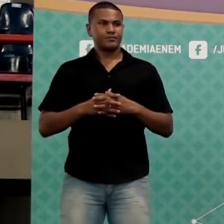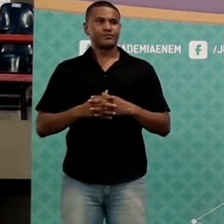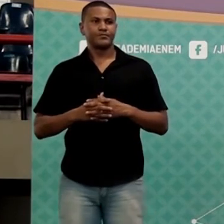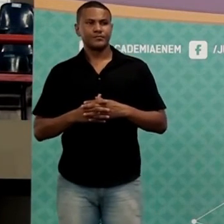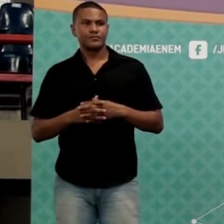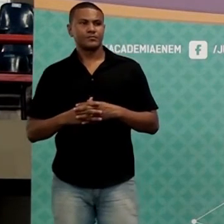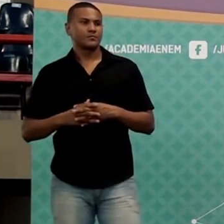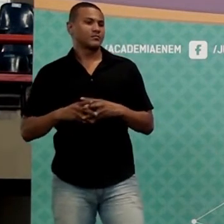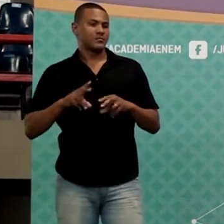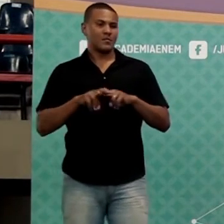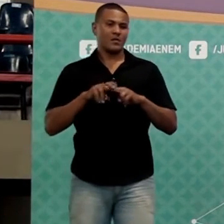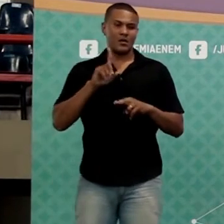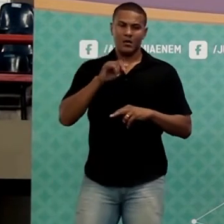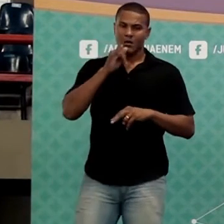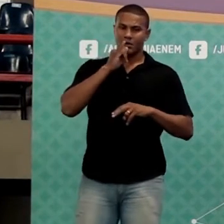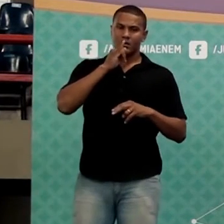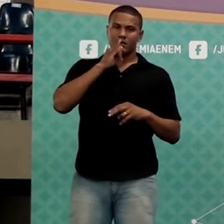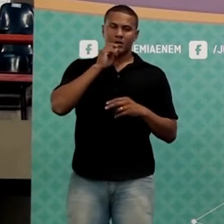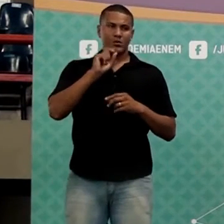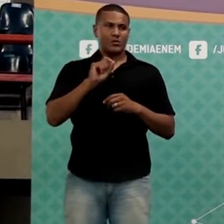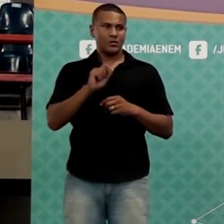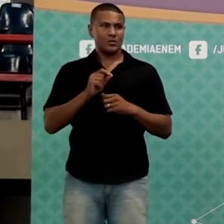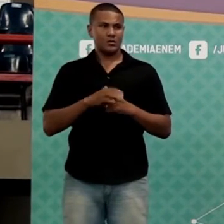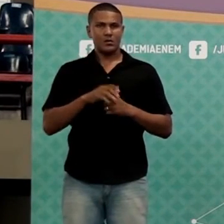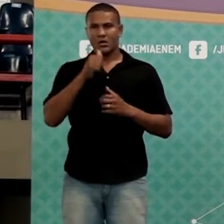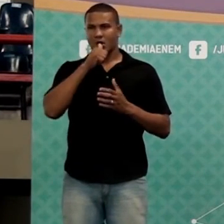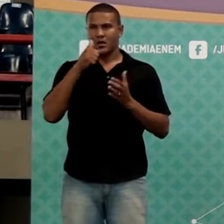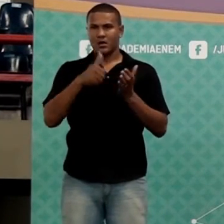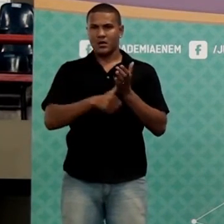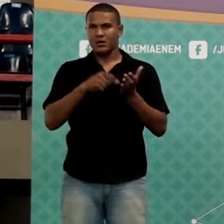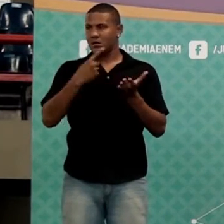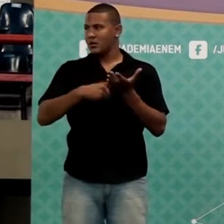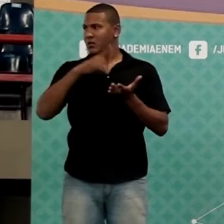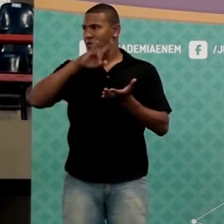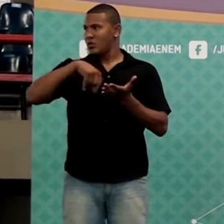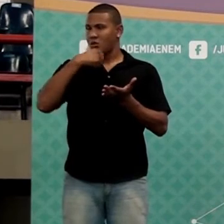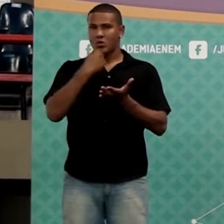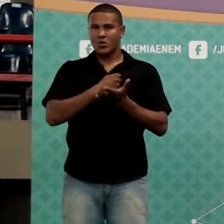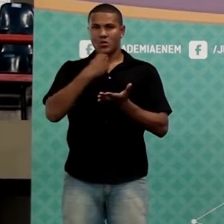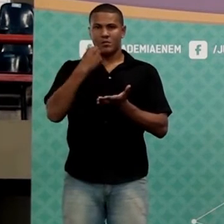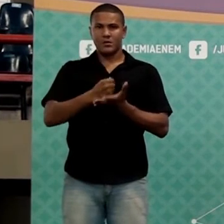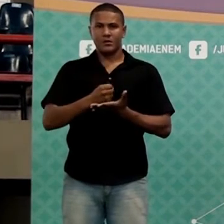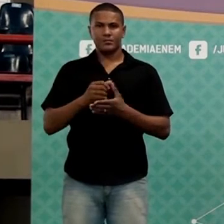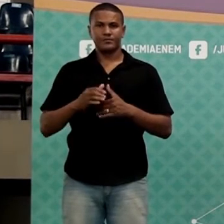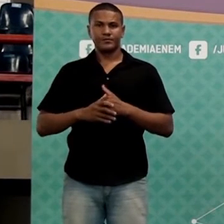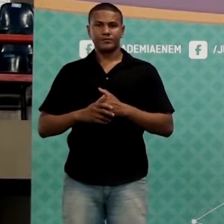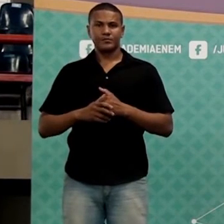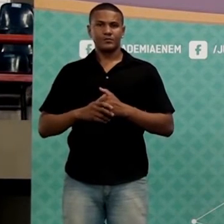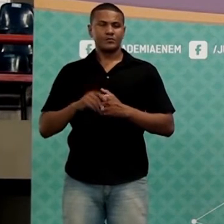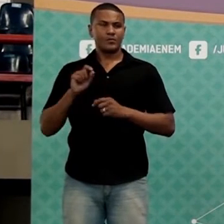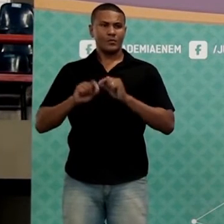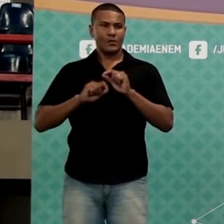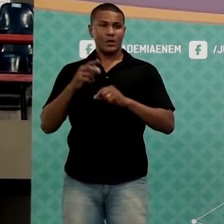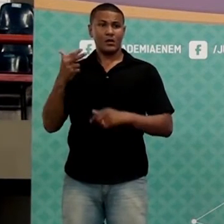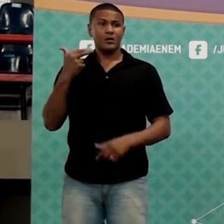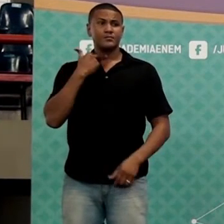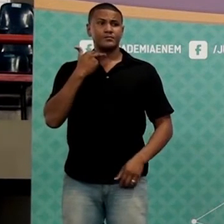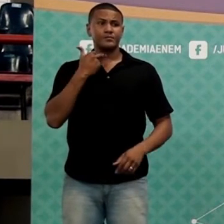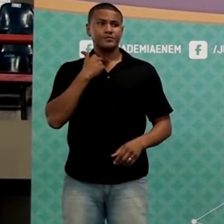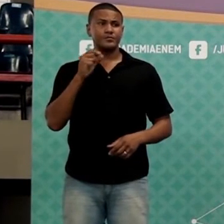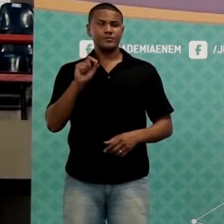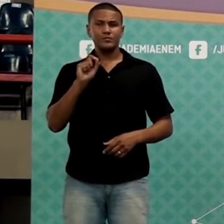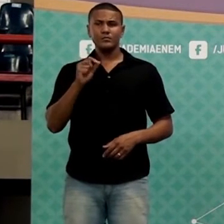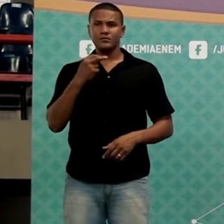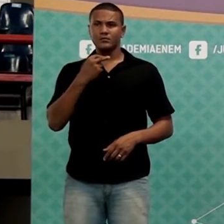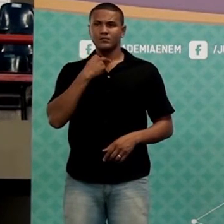Ele é limitado por uma carta magna. Ponto. Ele não pode. Bote dois